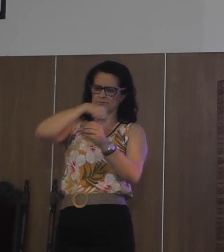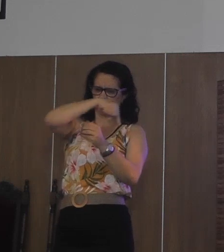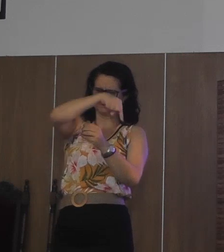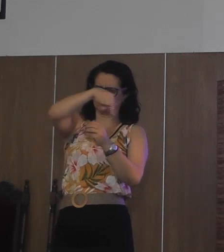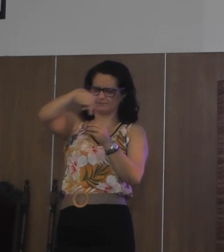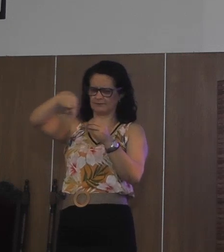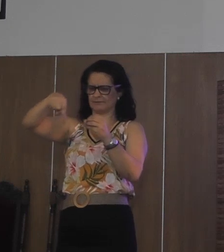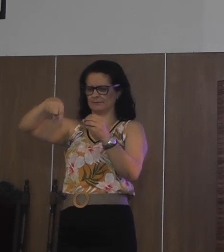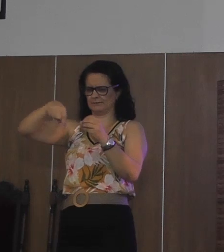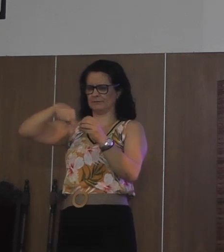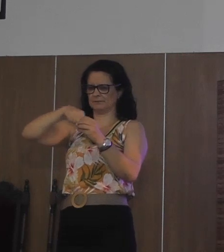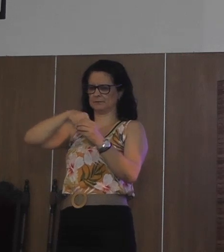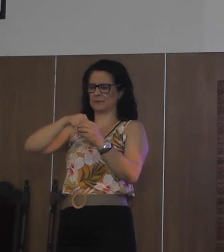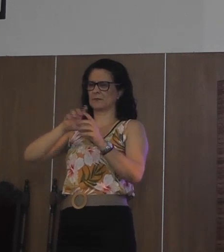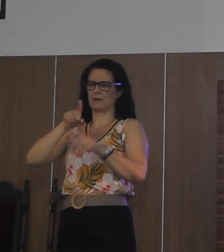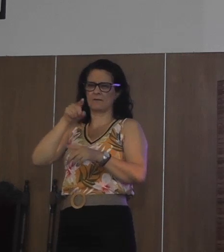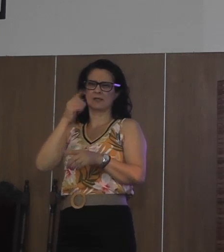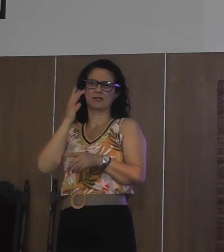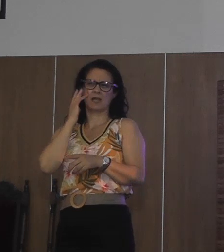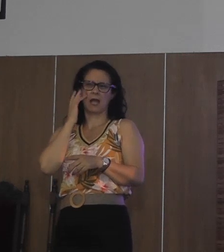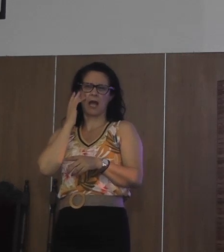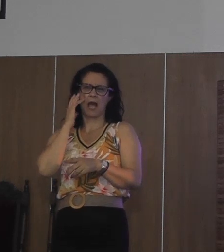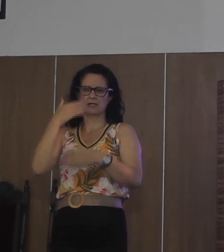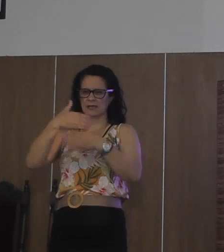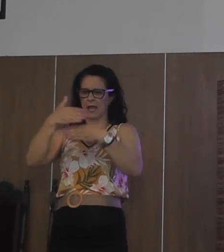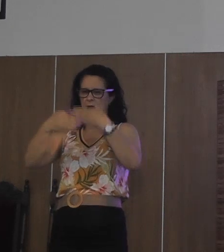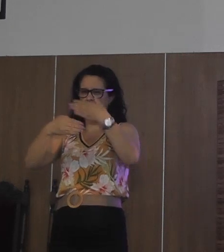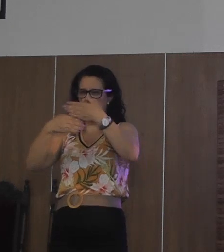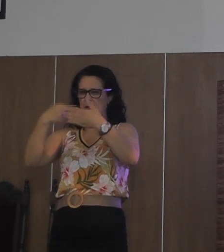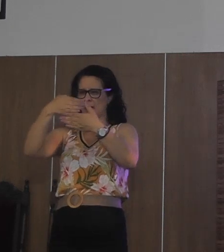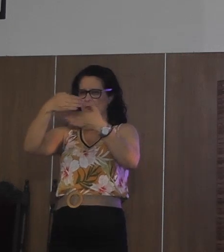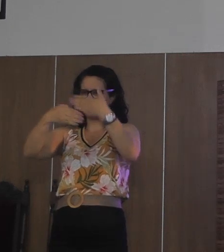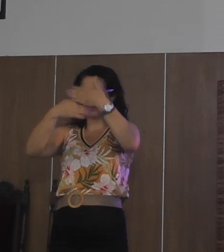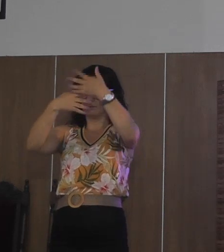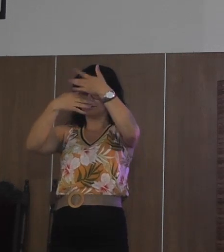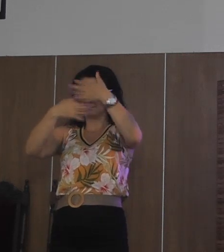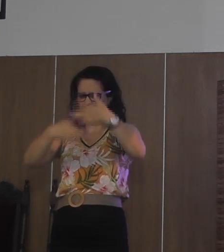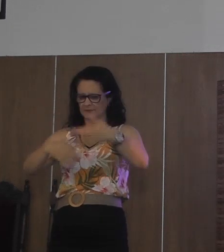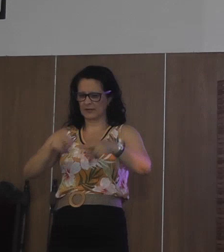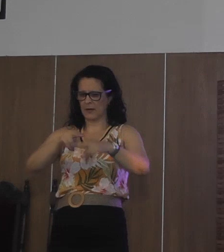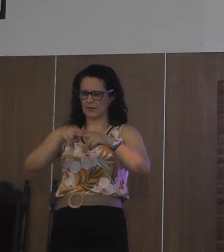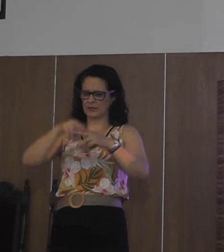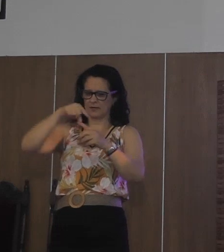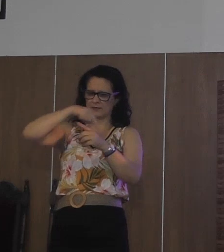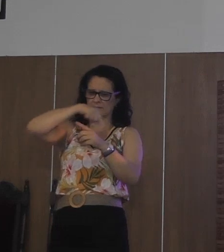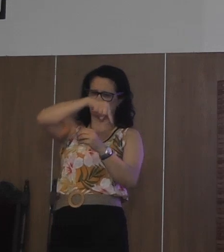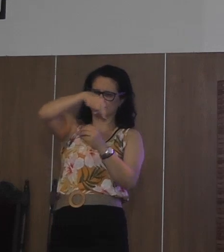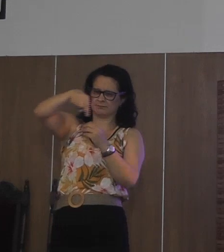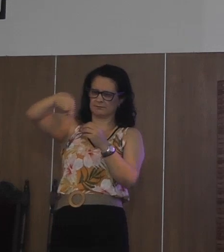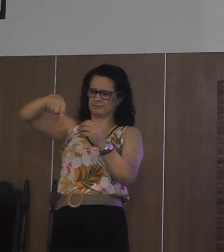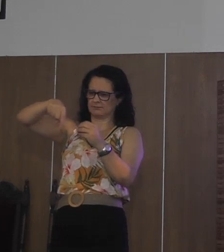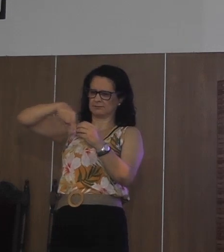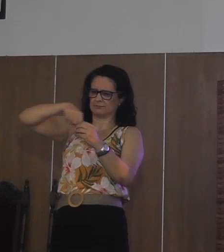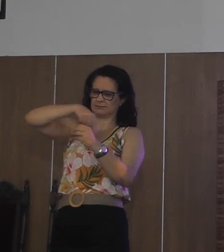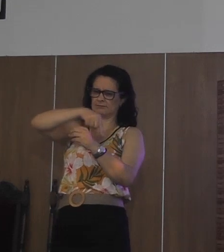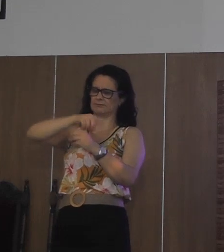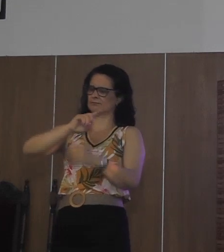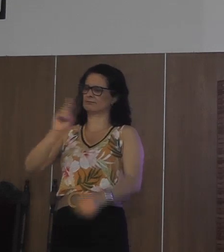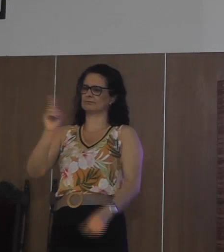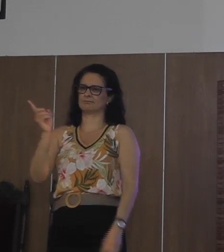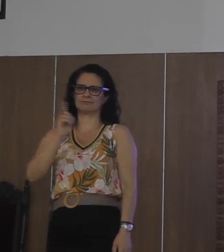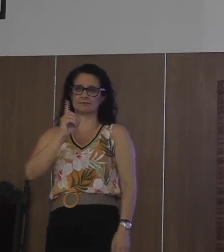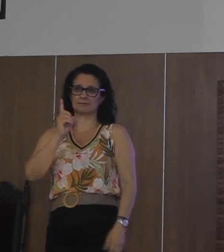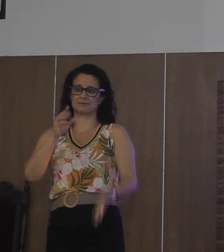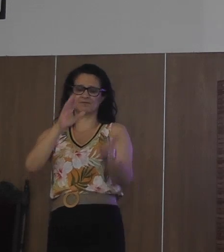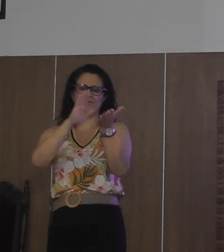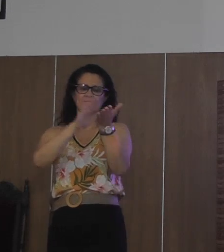cair não foram as voltas, foi a mão de Deus. Só que tinha uma condição, e Deus